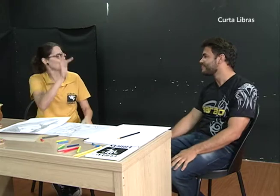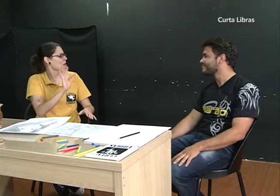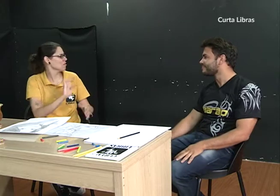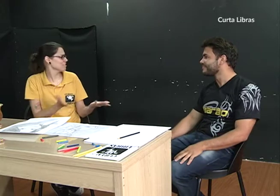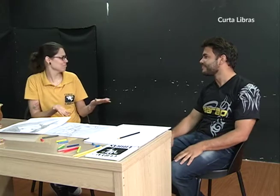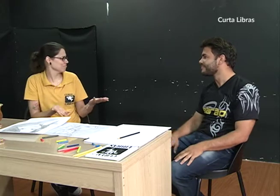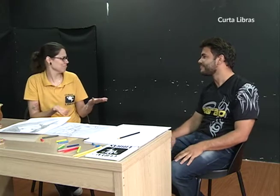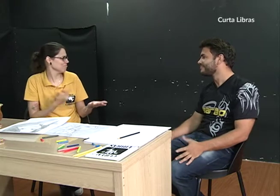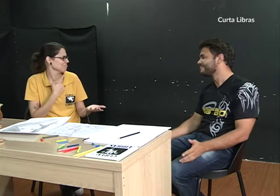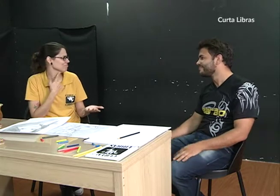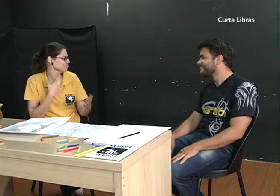curso de desenho?